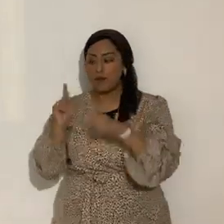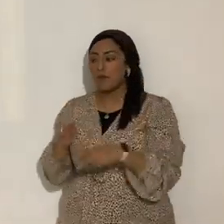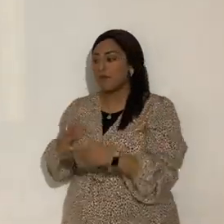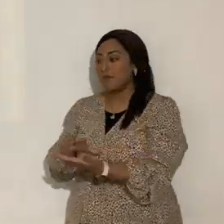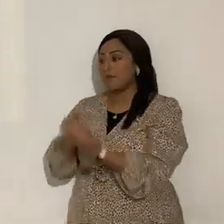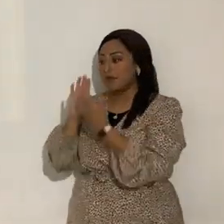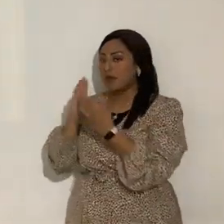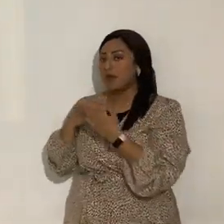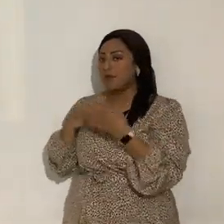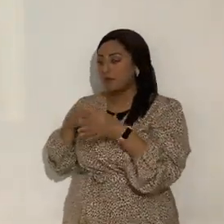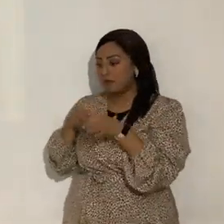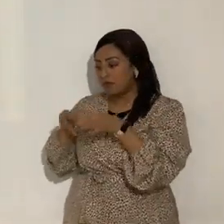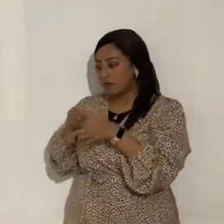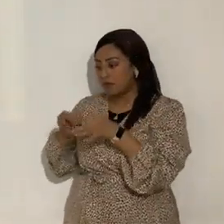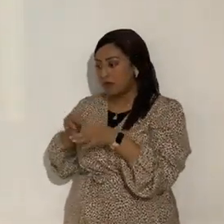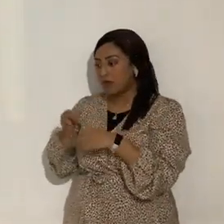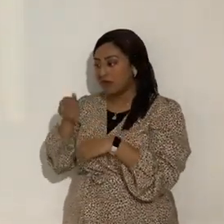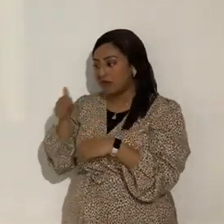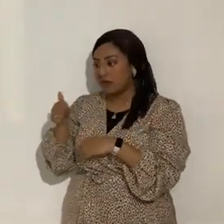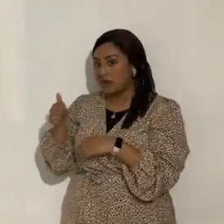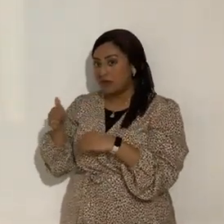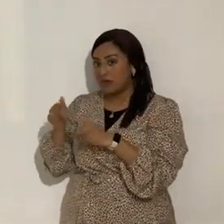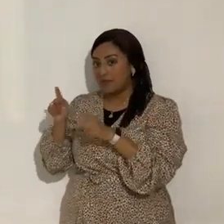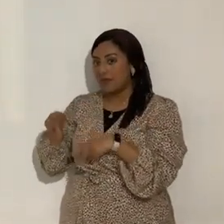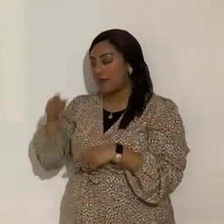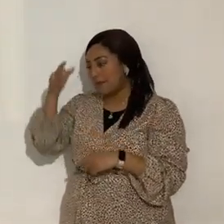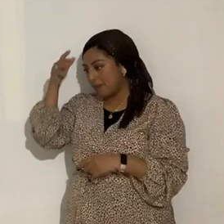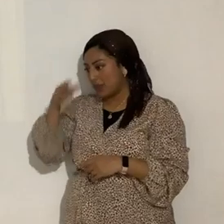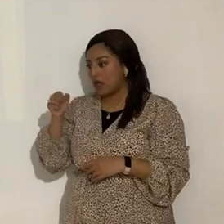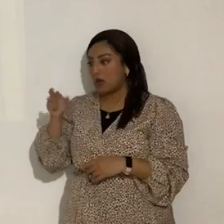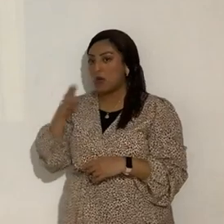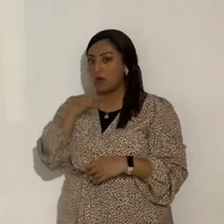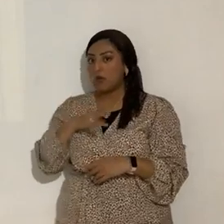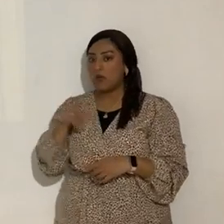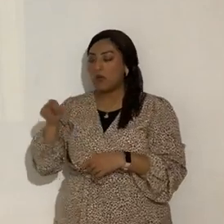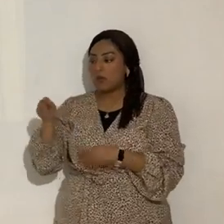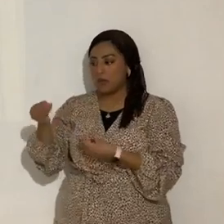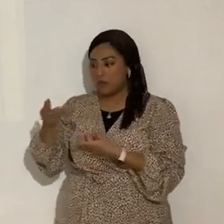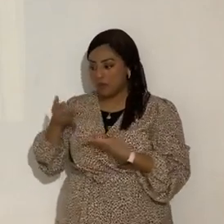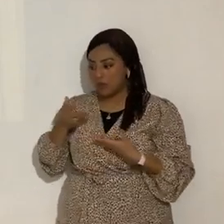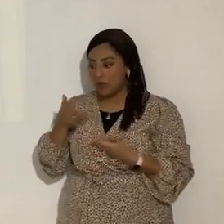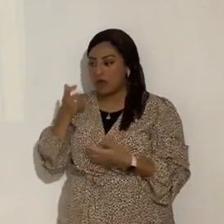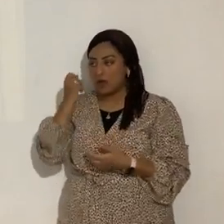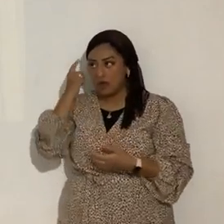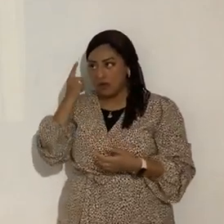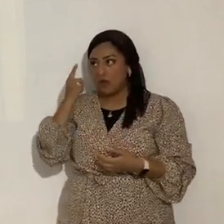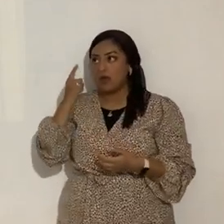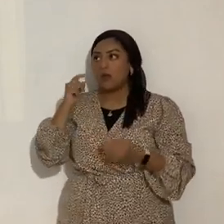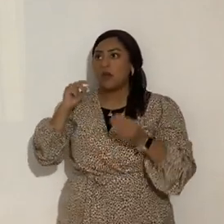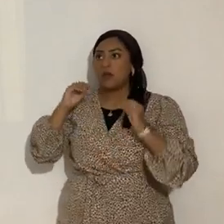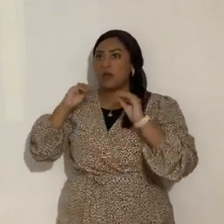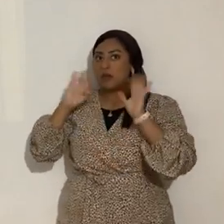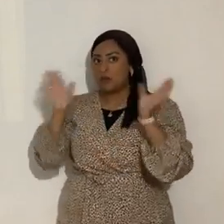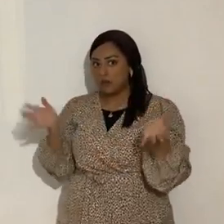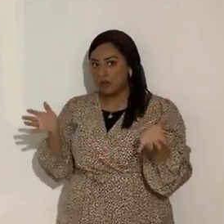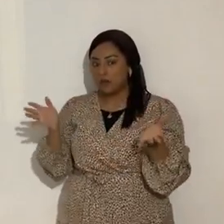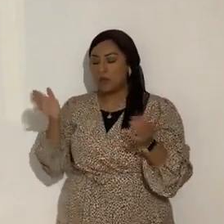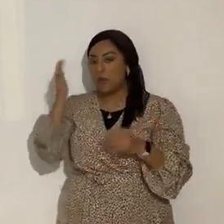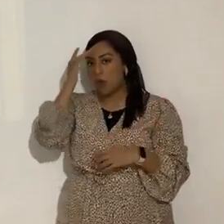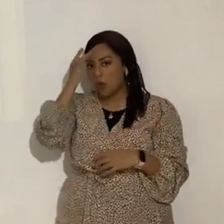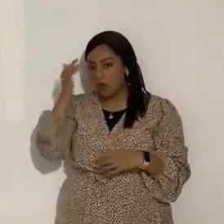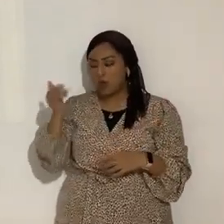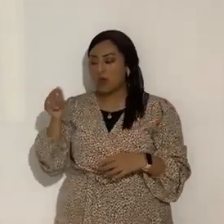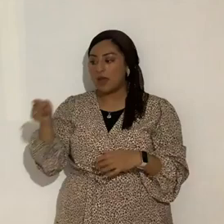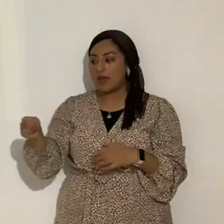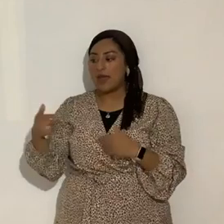estoy ministrando, la misma persona, sea hombre o mujer, me va dando a entender, sí, claramente, por qué